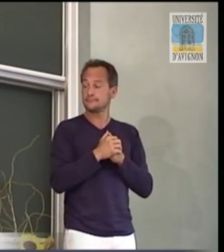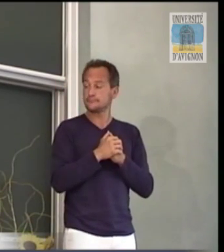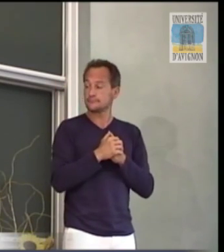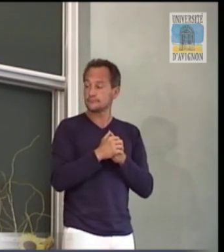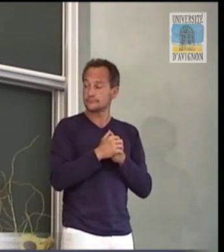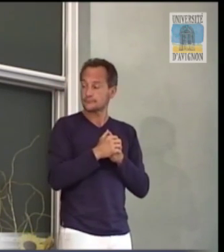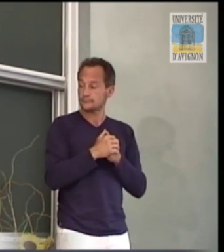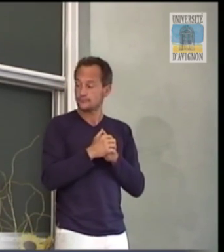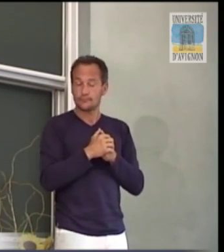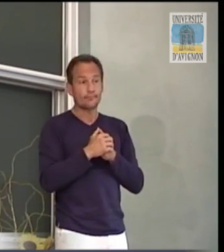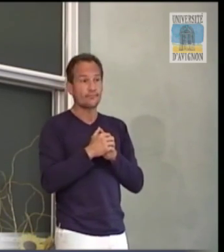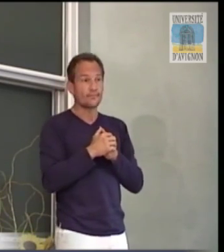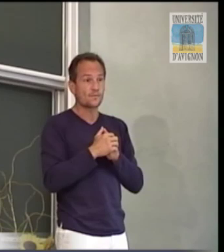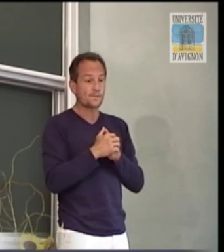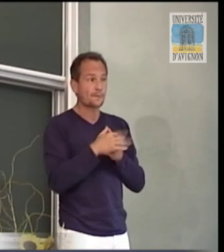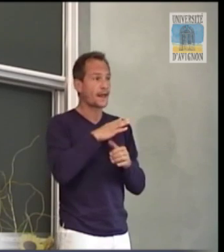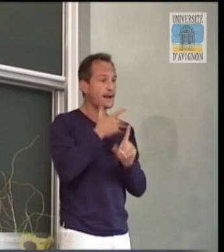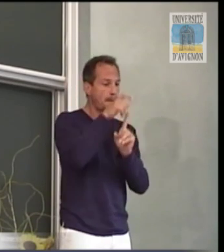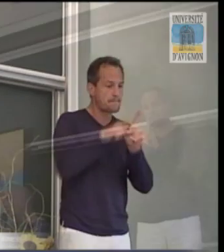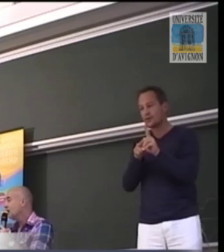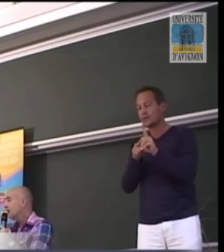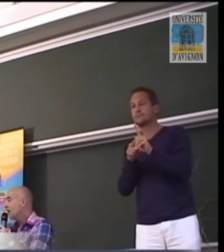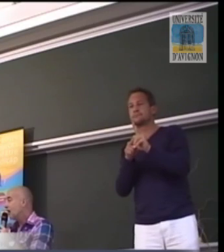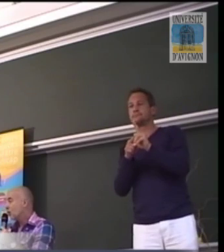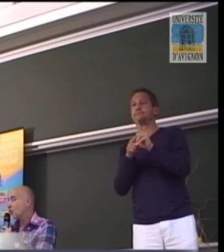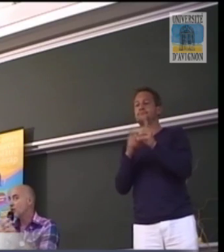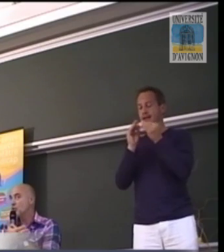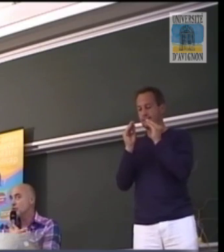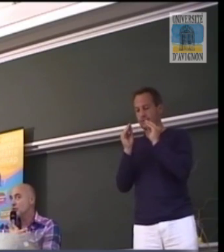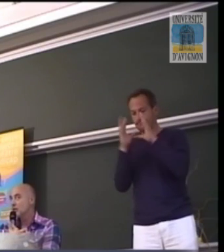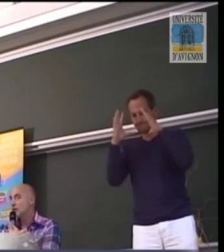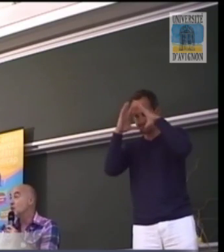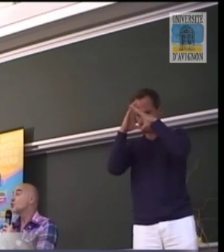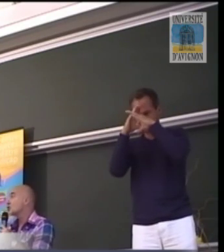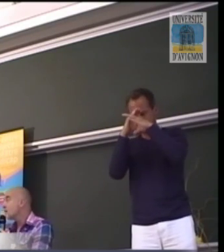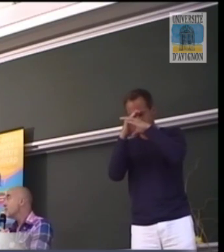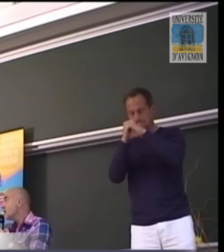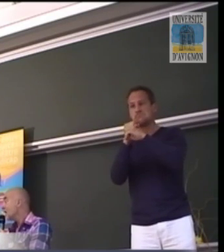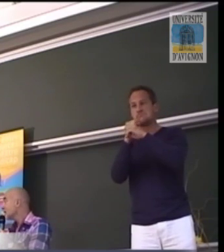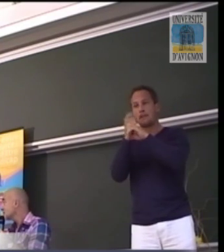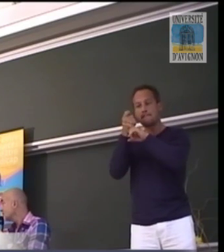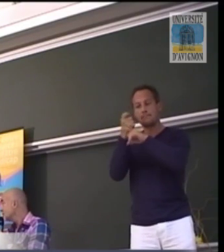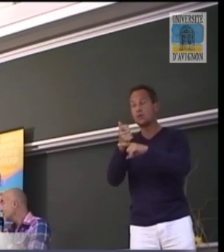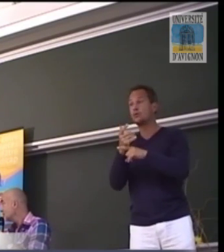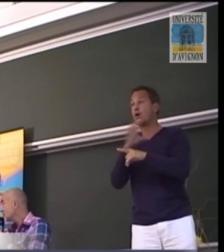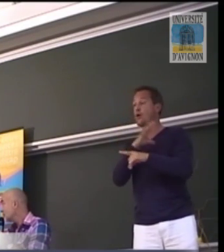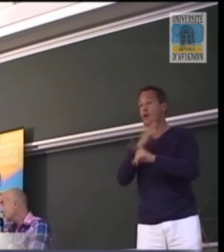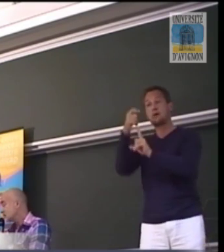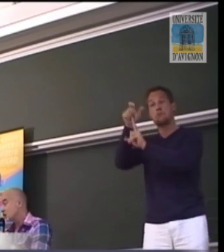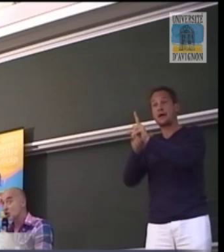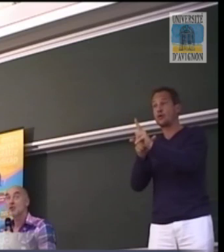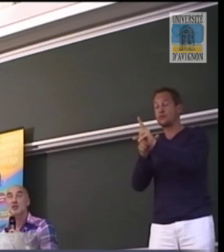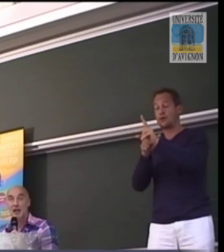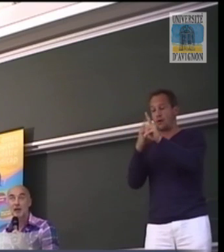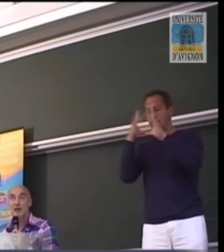sont en grande difficulté de mobilisation de leur travail, alors qu'on voit d'autres qui n'ont jamais accédé à